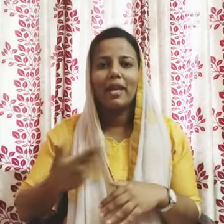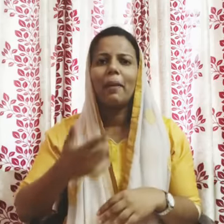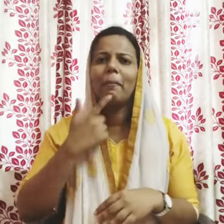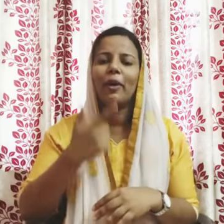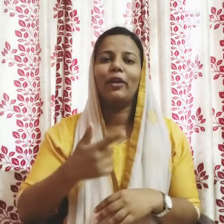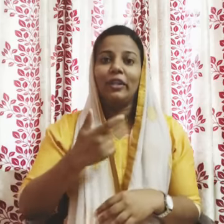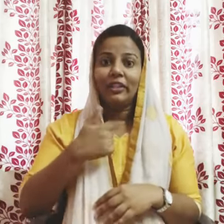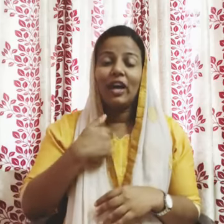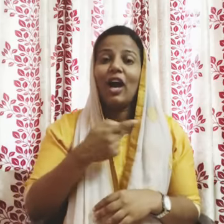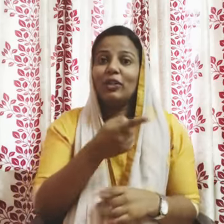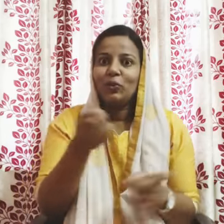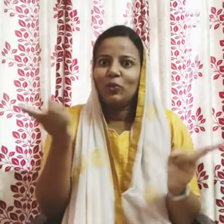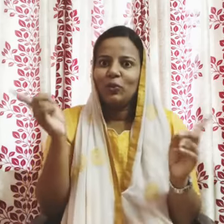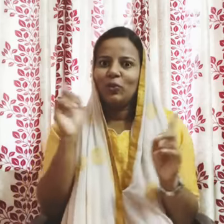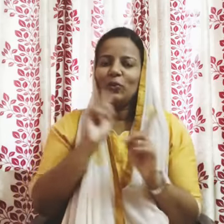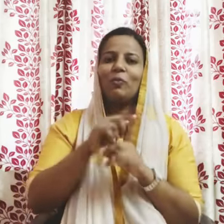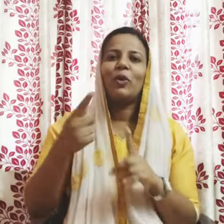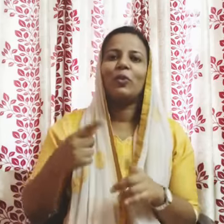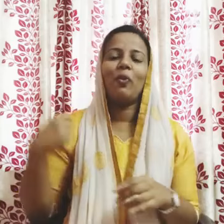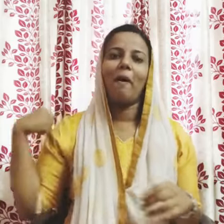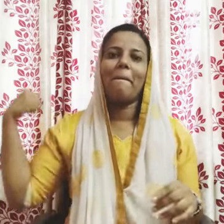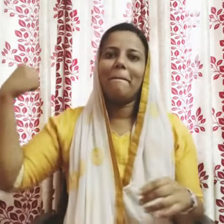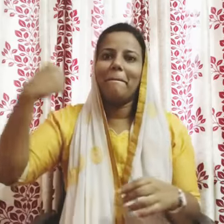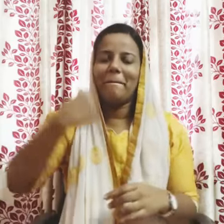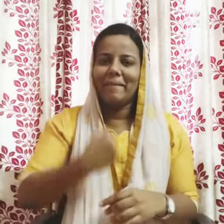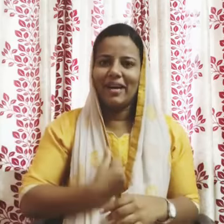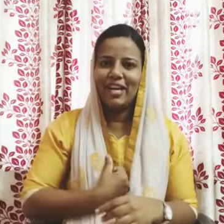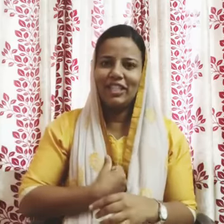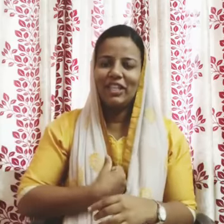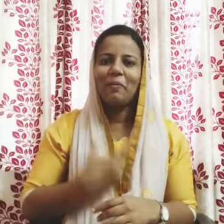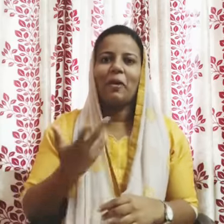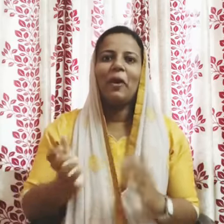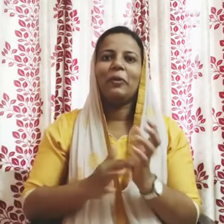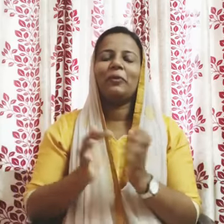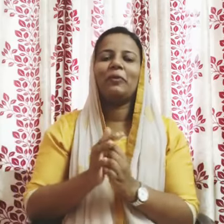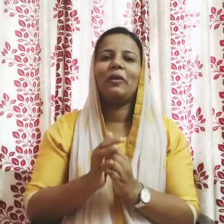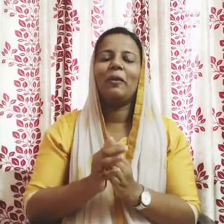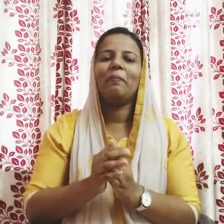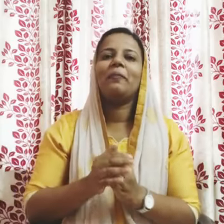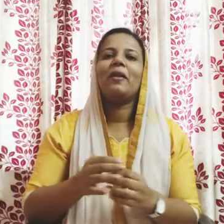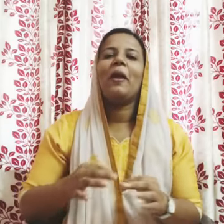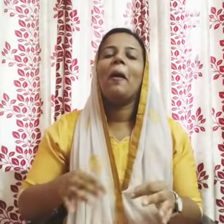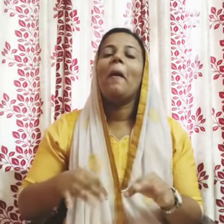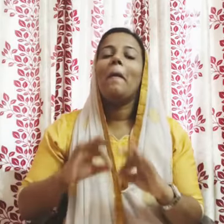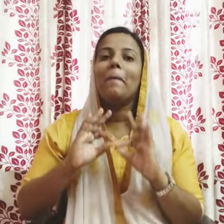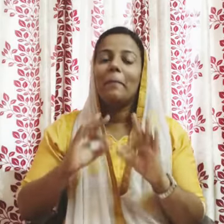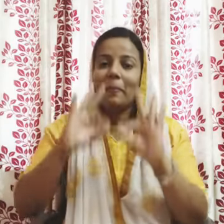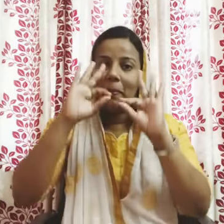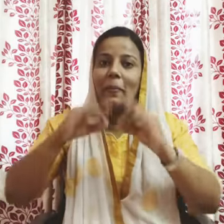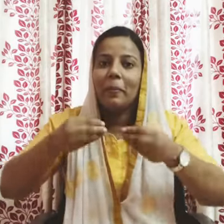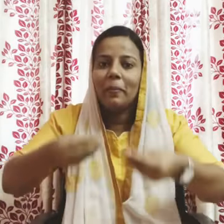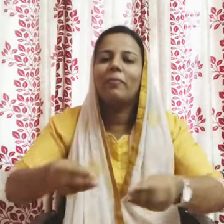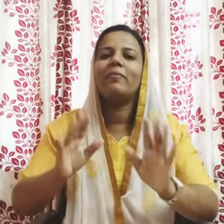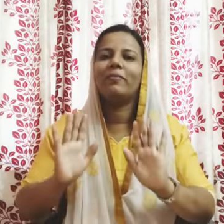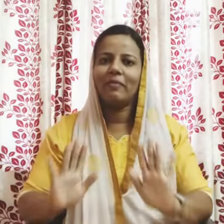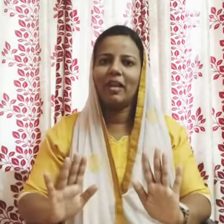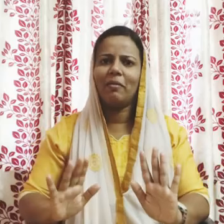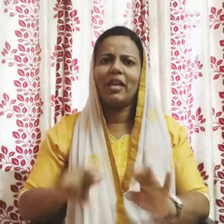എന്നിട്ട് പറയാം, ഞാൻ നിനക്ക് ചുറ്റും പരിചയ, നിന്റെ അതിമഹത്തായ പ്രതിഫലമാണ്. കർത്താവ് ഇങ്ങോട്ട് നോക്കി, നിങ്ങൾ ഭയപ്പെടുന്ന ഏത് വിഷയത്തിന്റെ മുമ്പിൽ